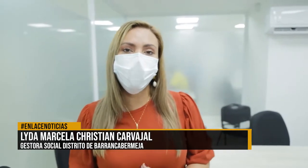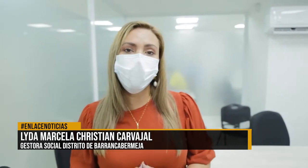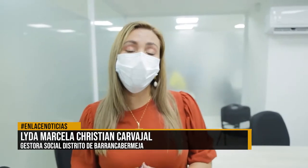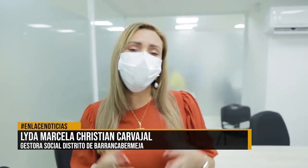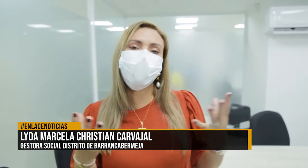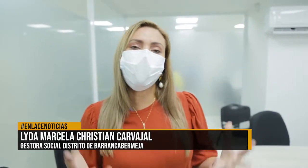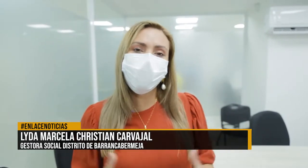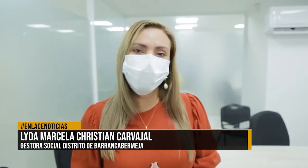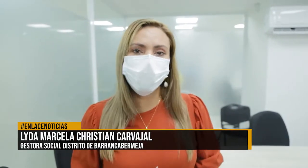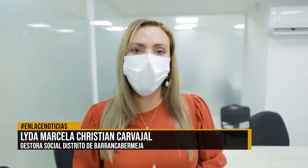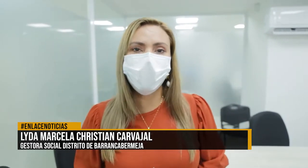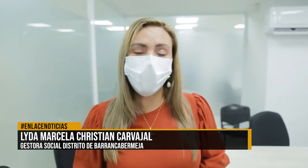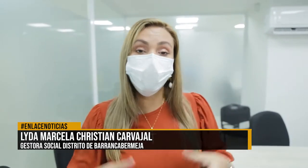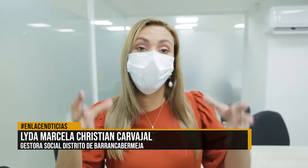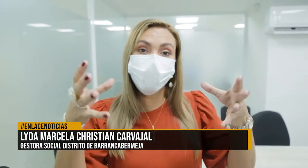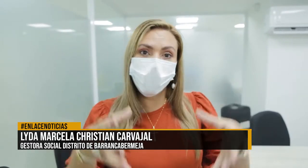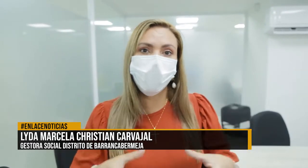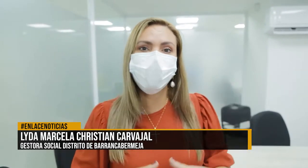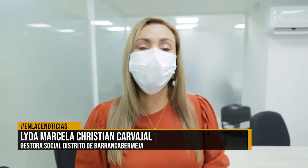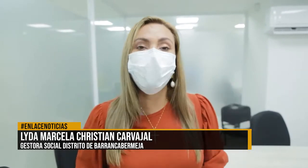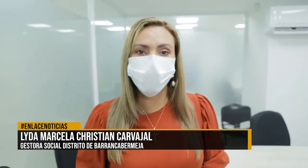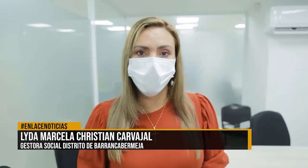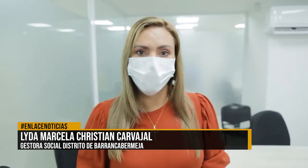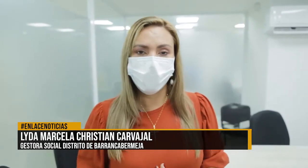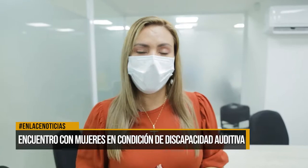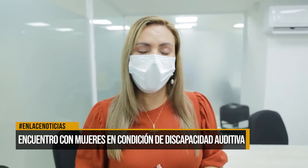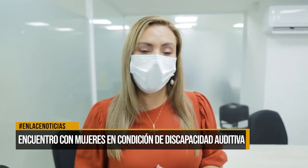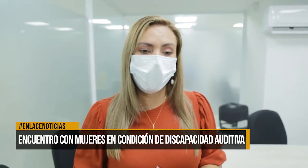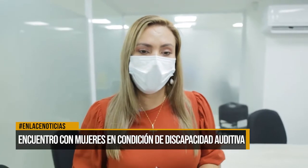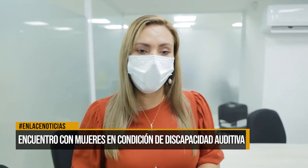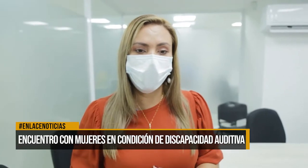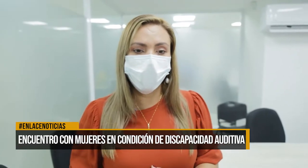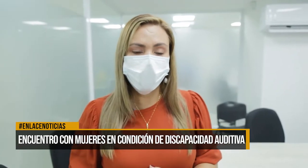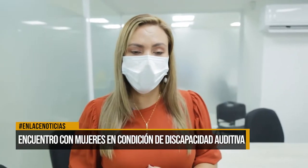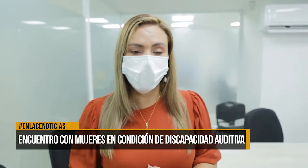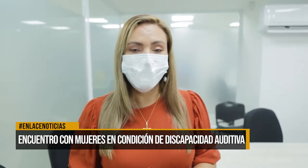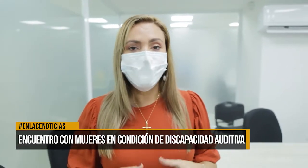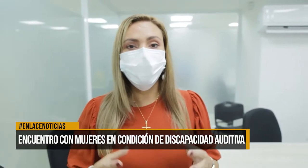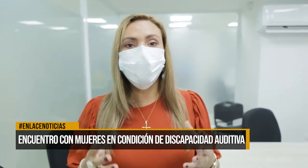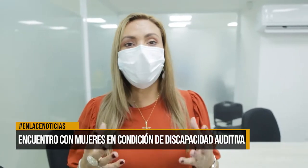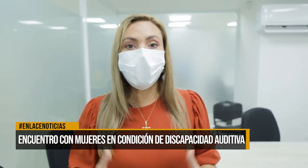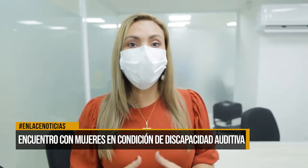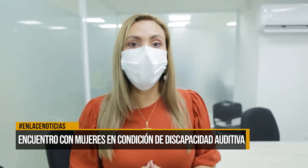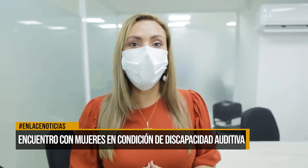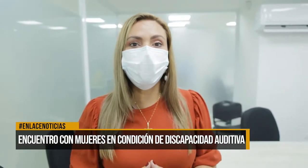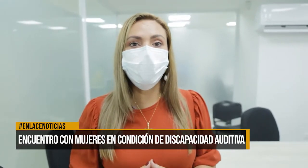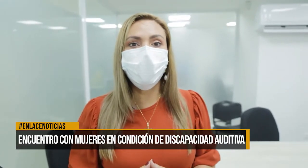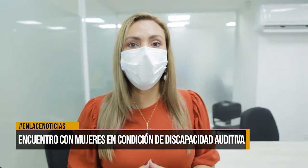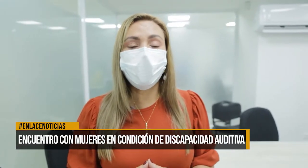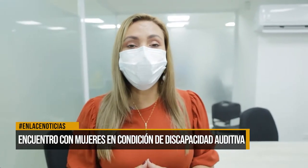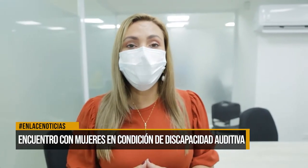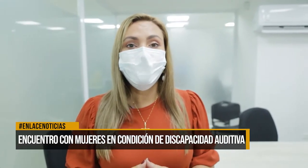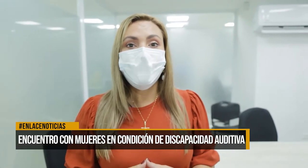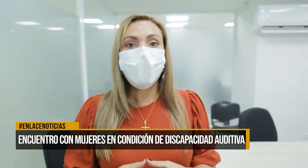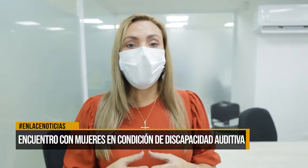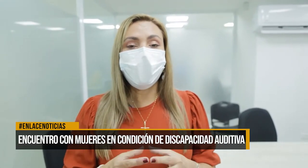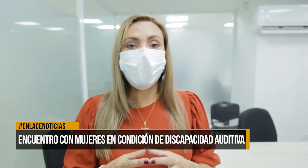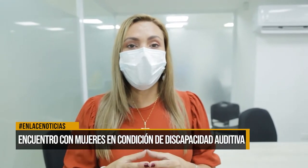muchos de ellos no conocen el proyecto, ni siquiera el Distrito Malecón donde se encuentra inmerso el proyecto. Entonces la Casa de Mujeres